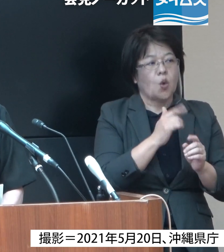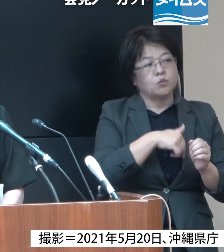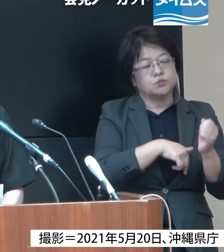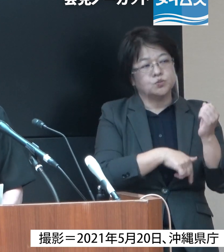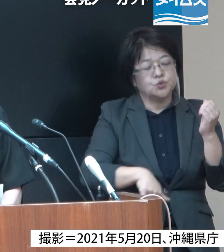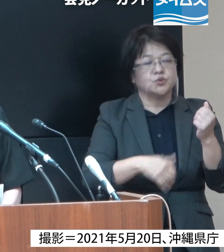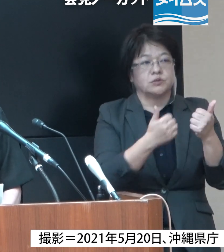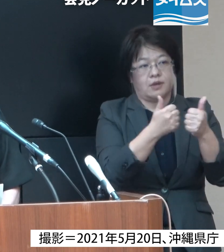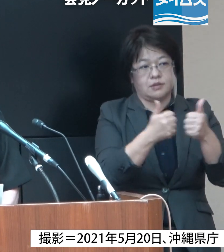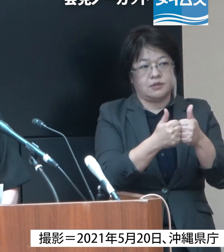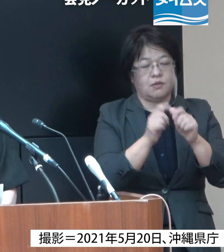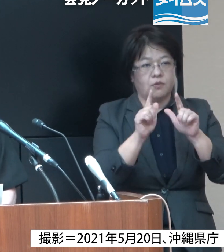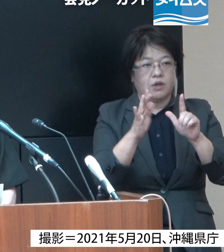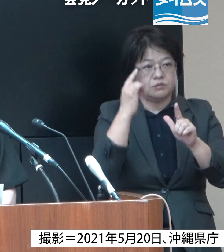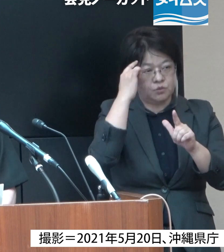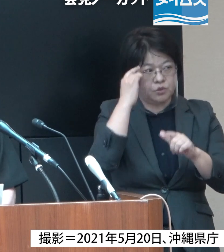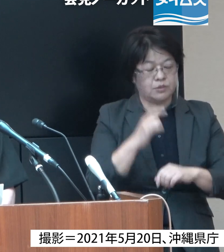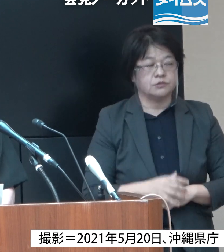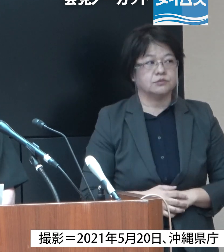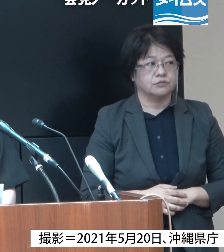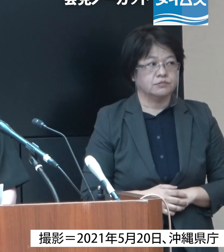その報告があるかと思います。